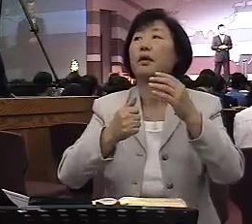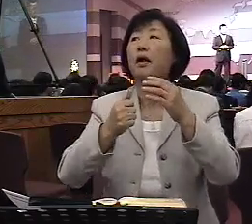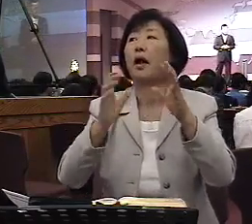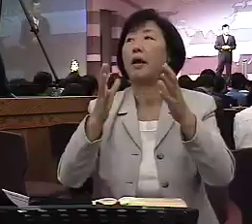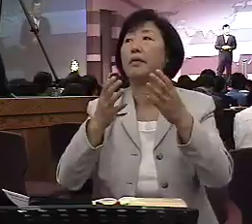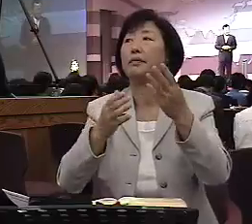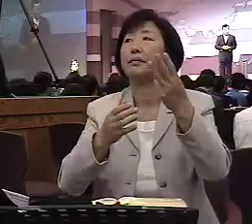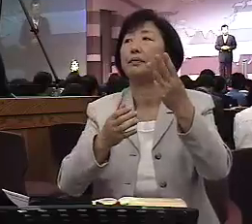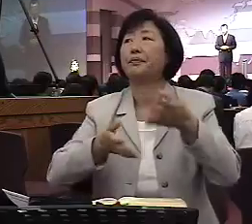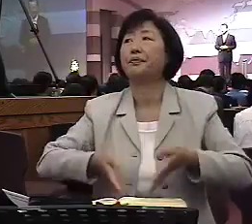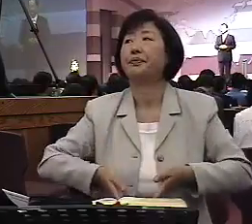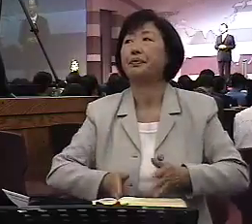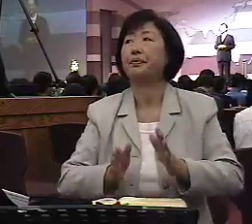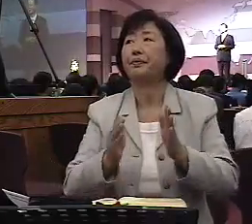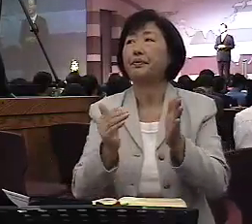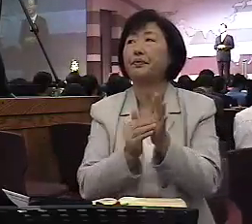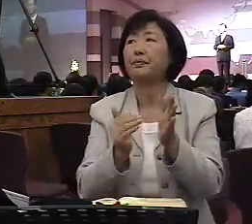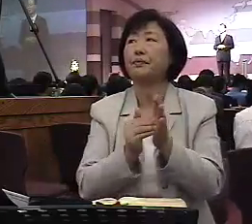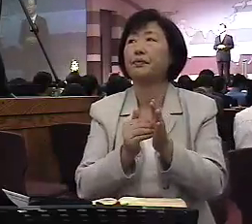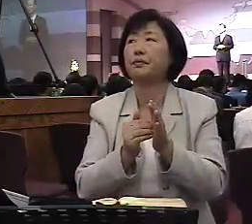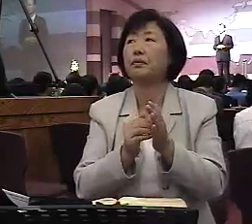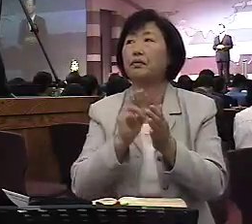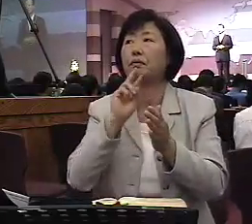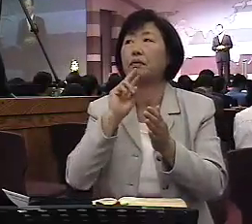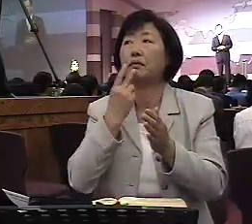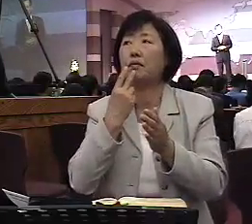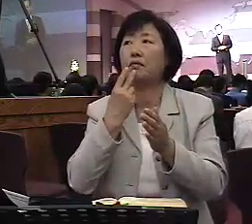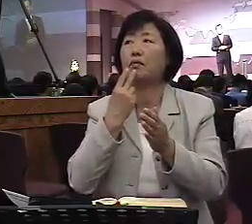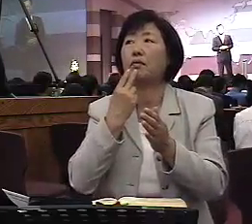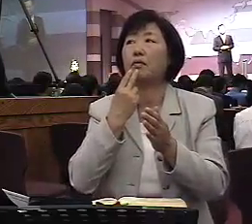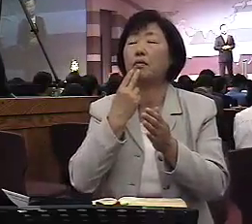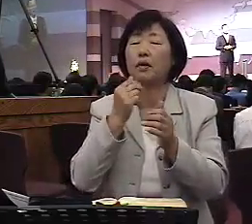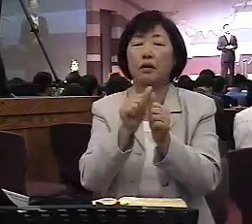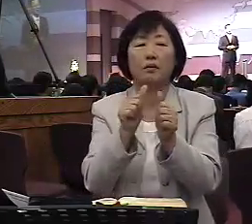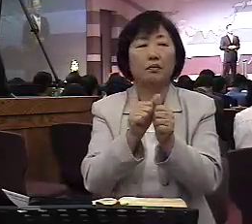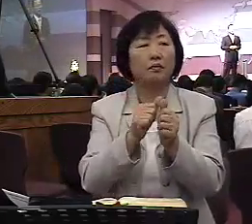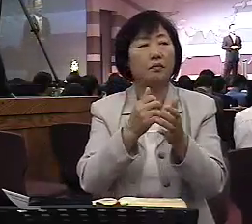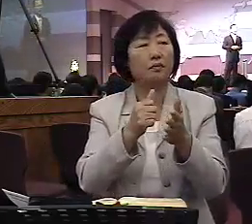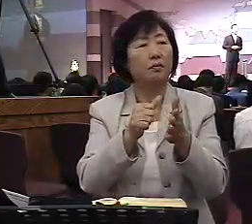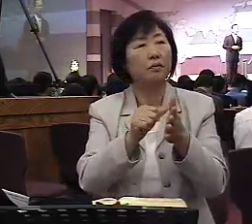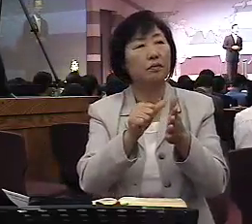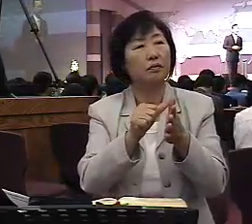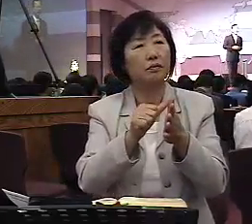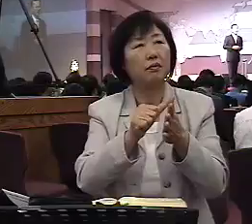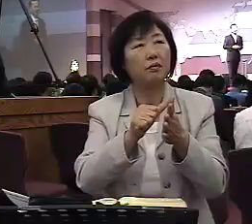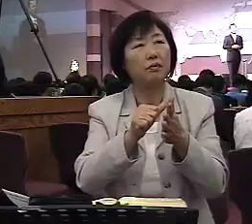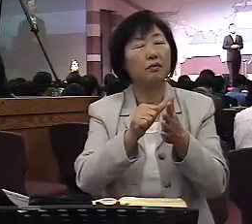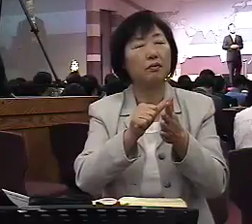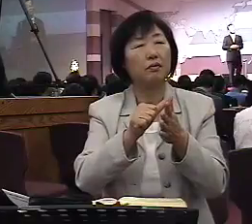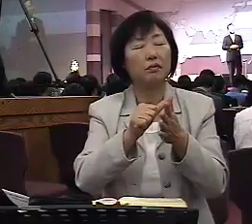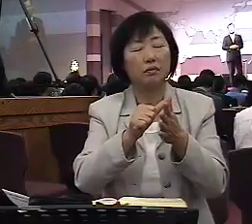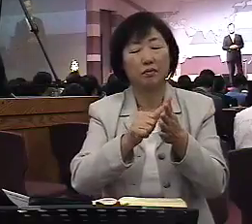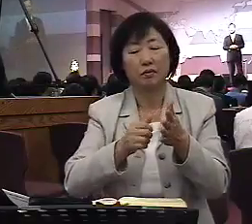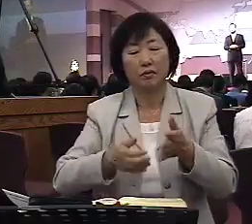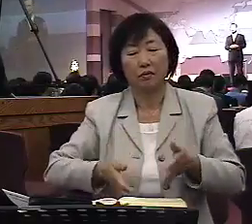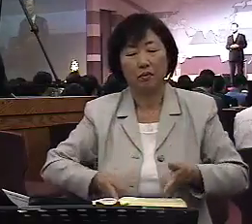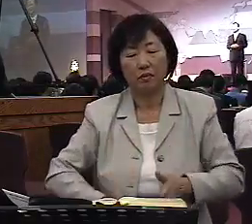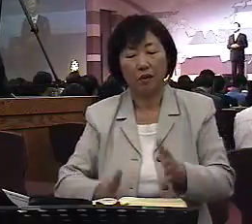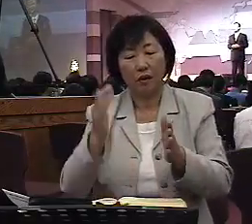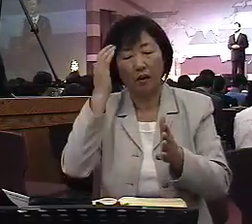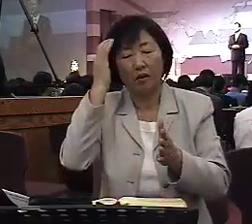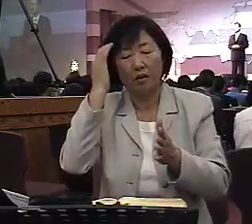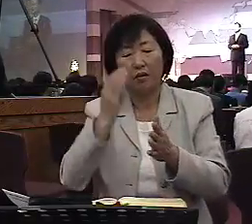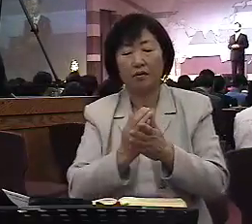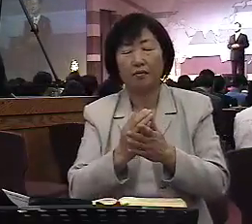낳습니다. 물론 저의 경우 남자이기 때문에 무슨 해산의 고통을 아느냐고 물으실 수